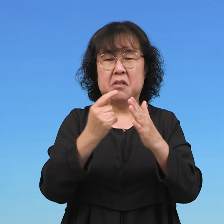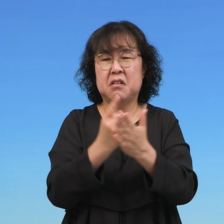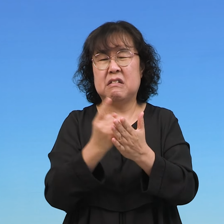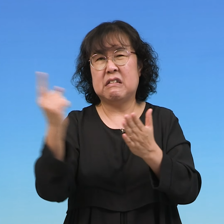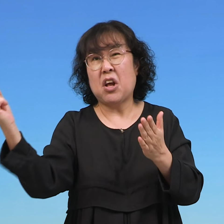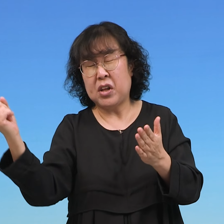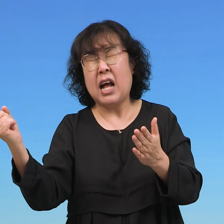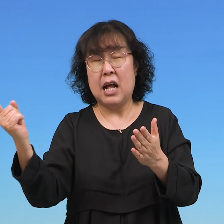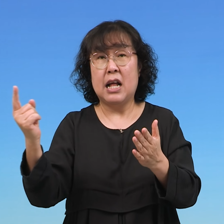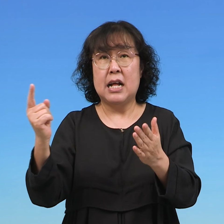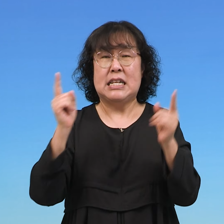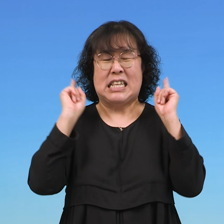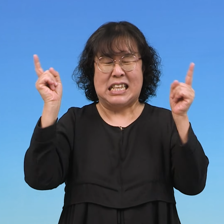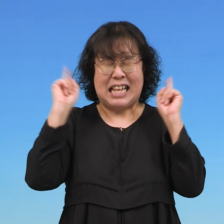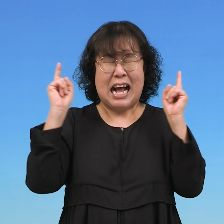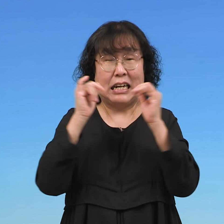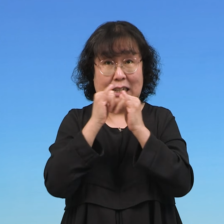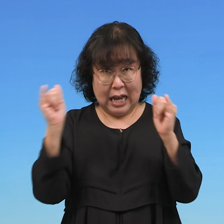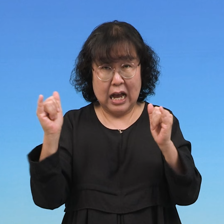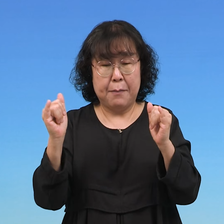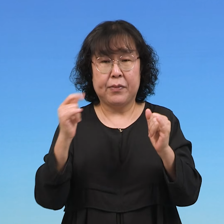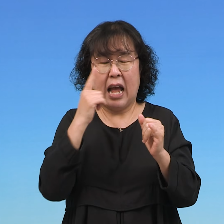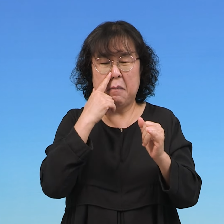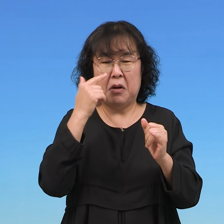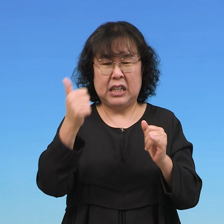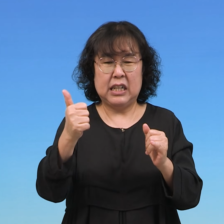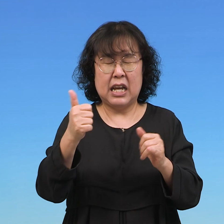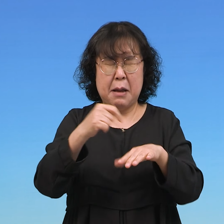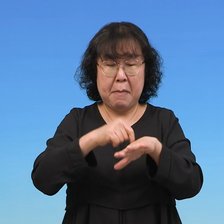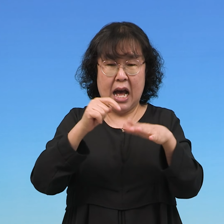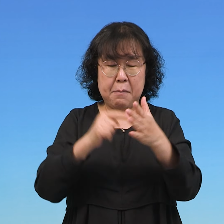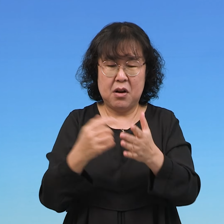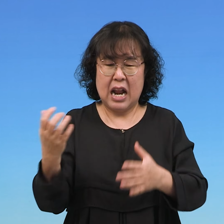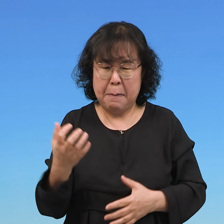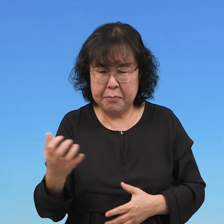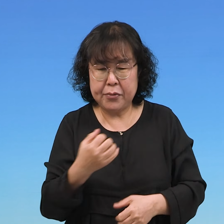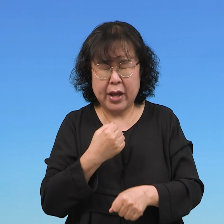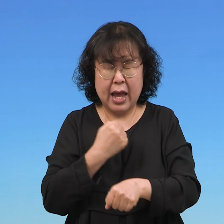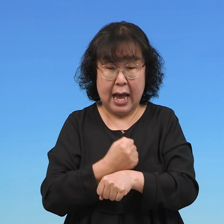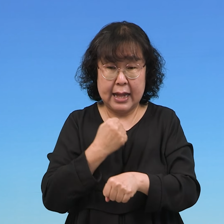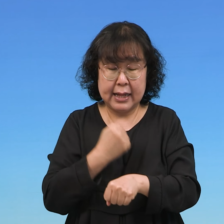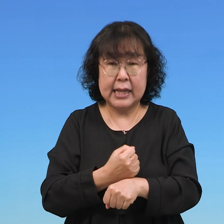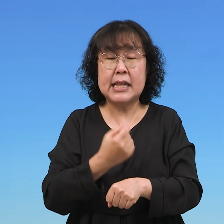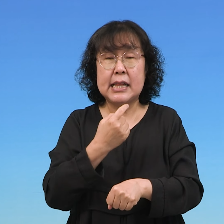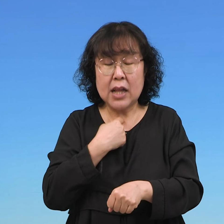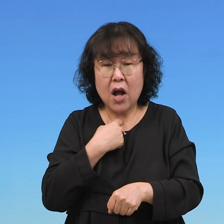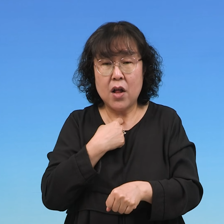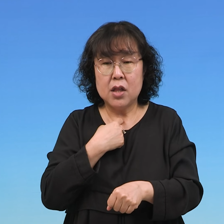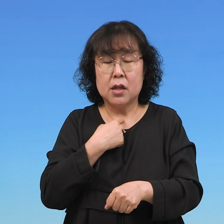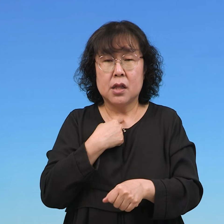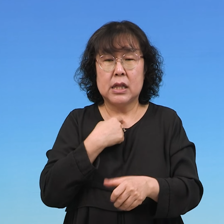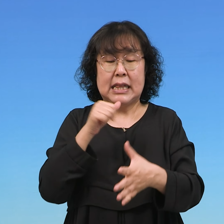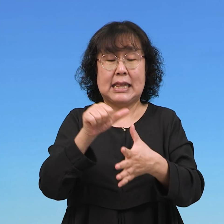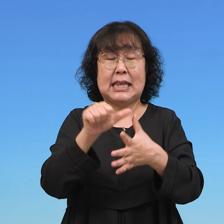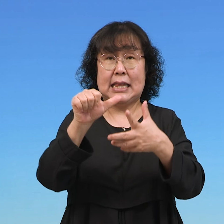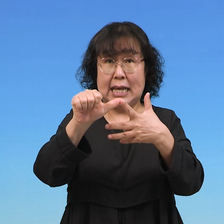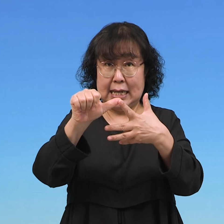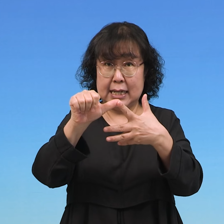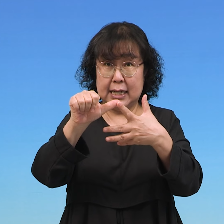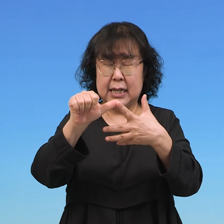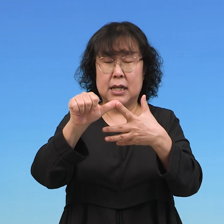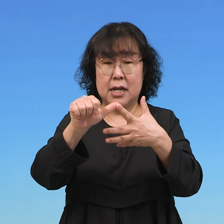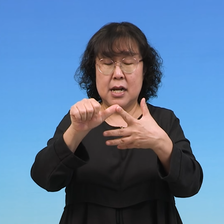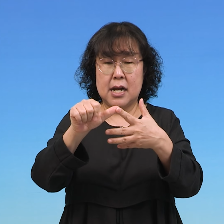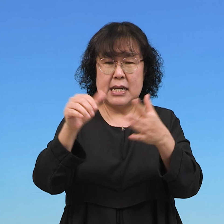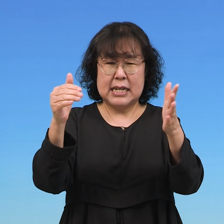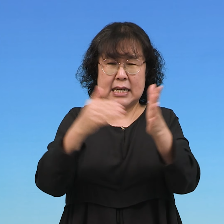이런 그 탕자, 자격을 잃어버린 아버지를 그렇게 그 배신한 그런 자식들을